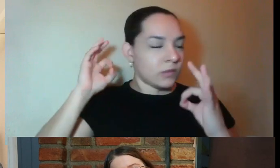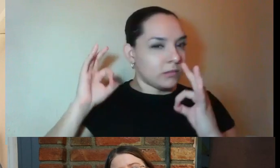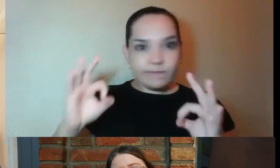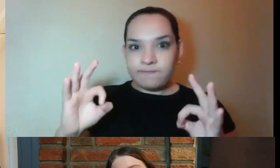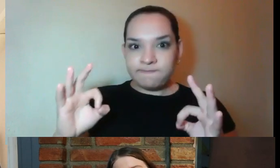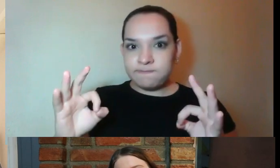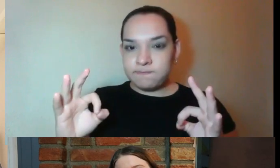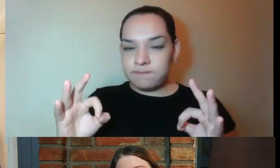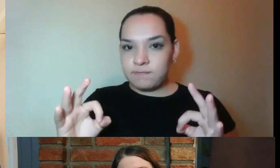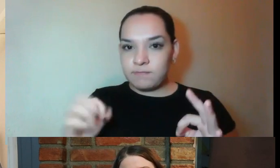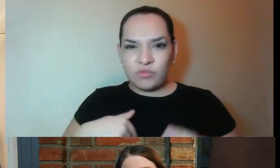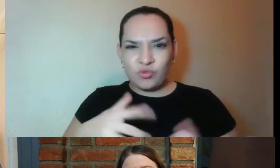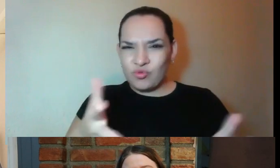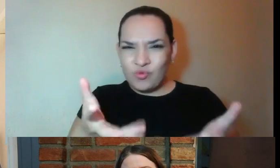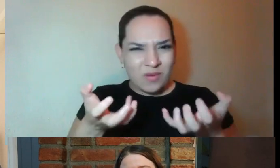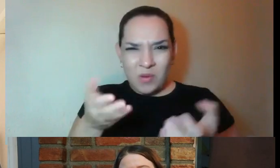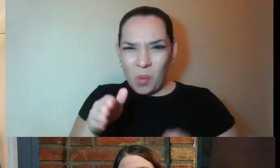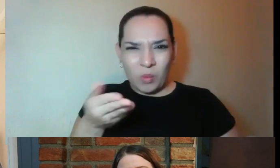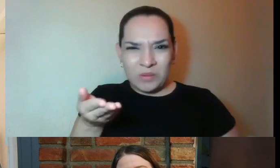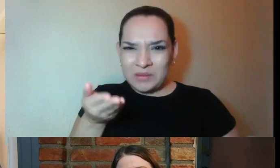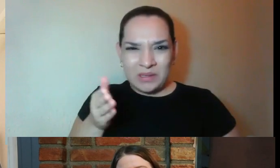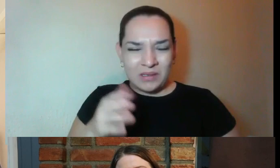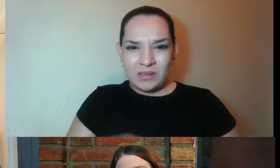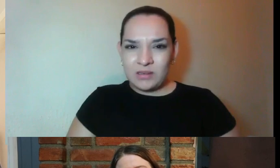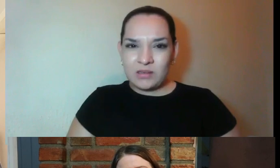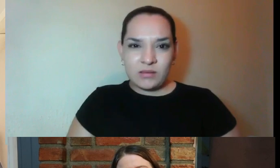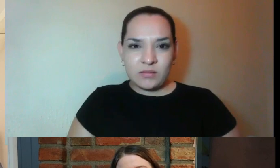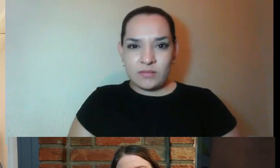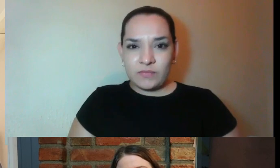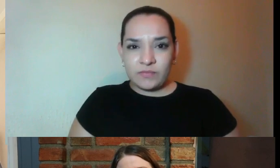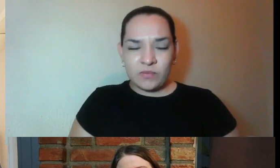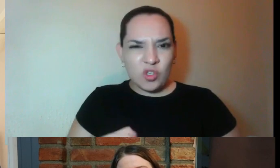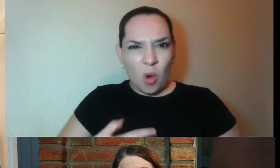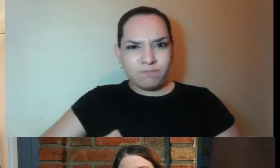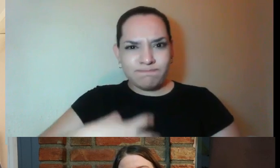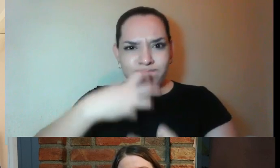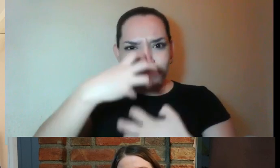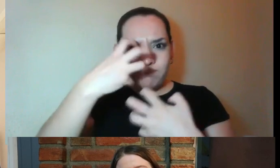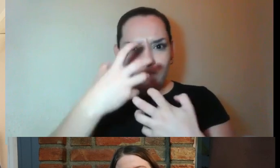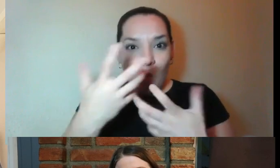3 años. Sí, 3 años sin querer usarlo. 3 años